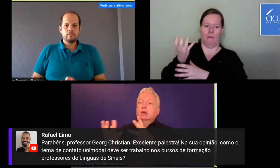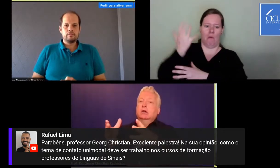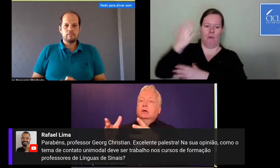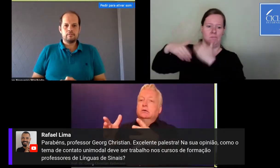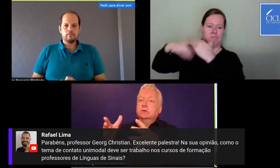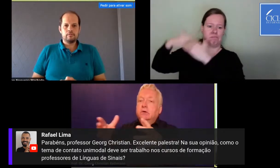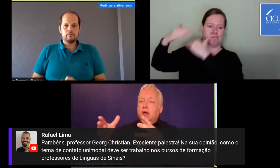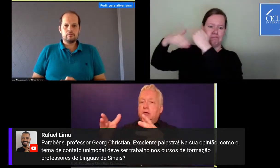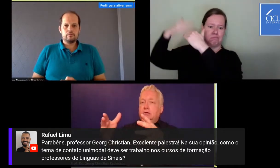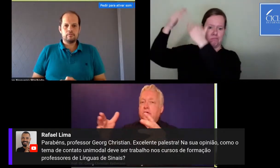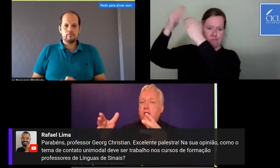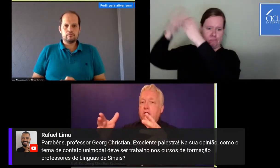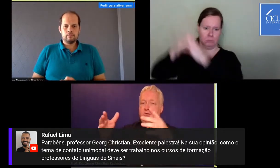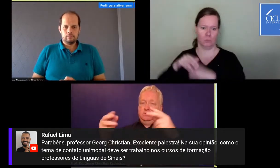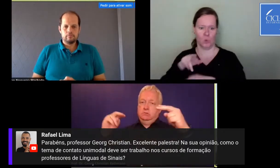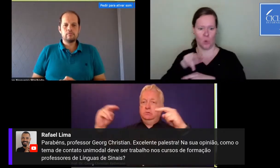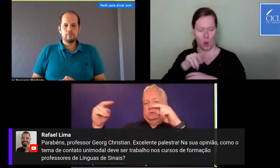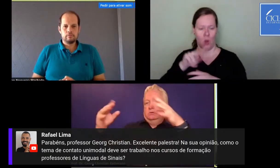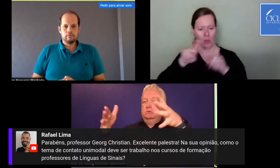talvez